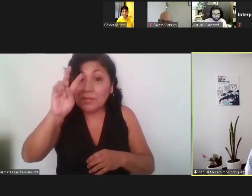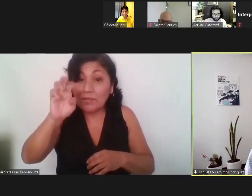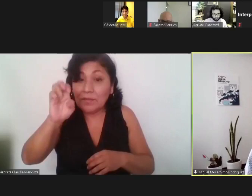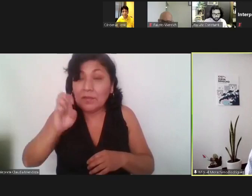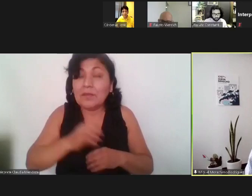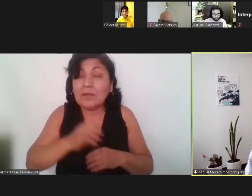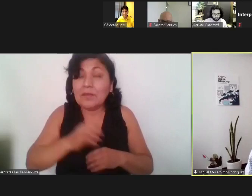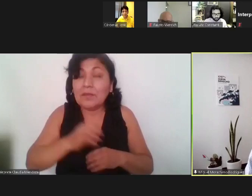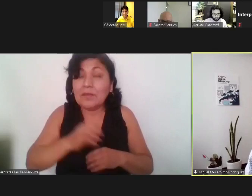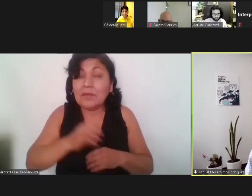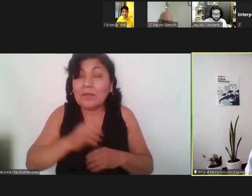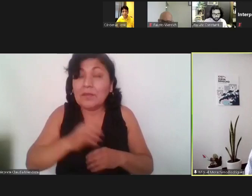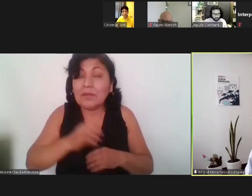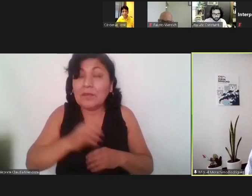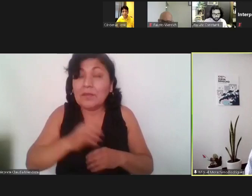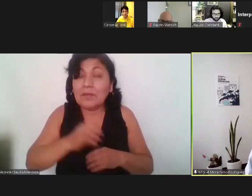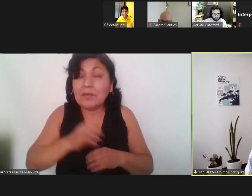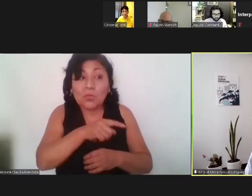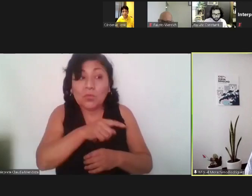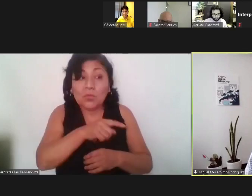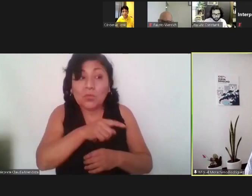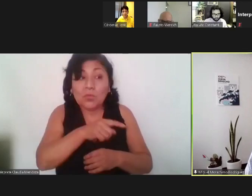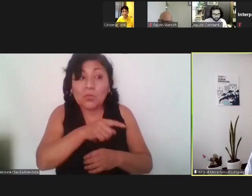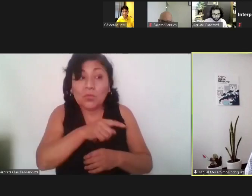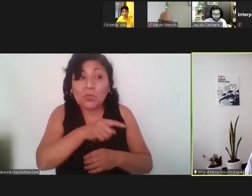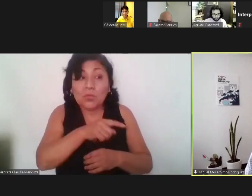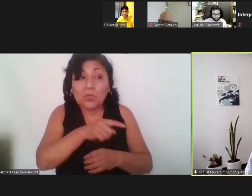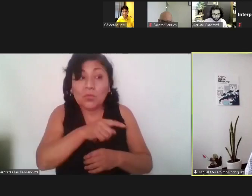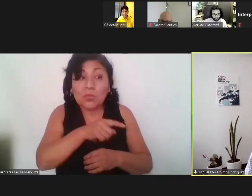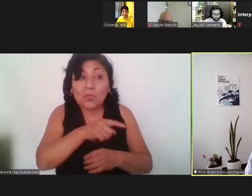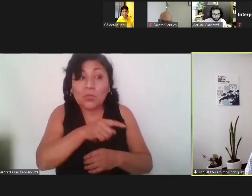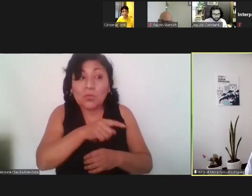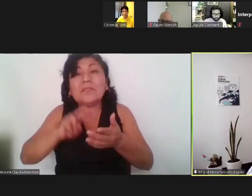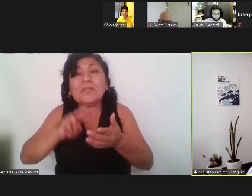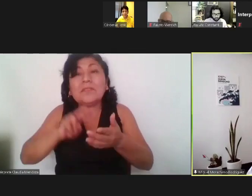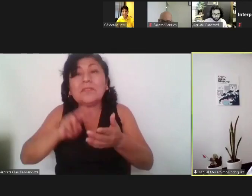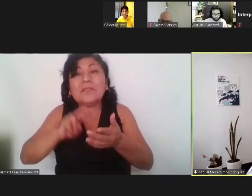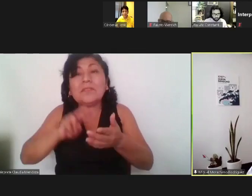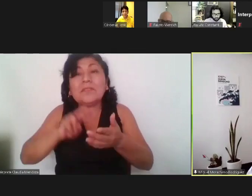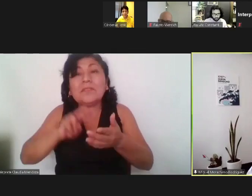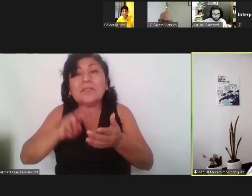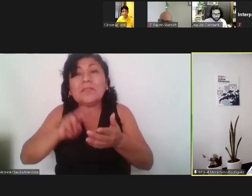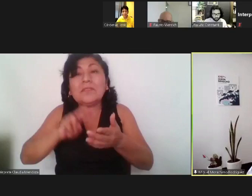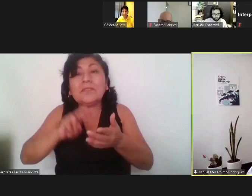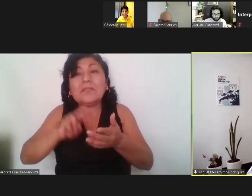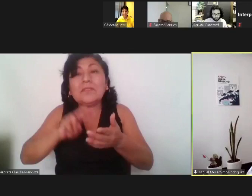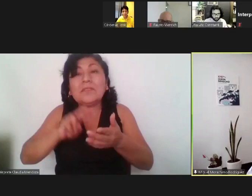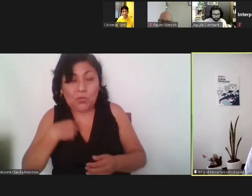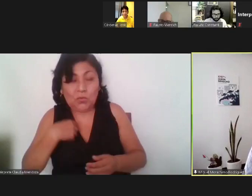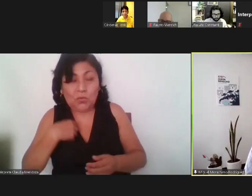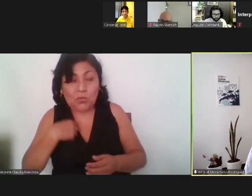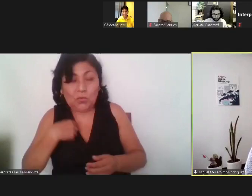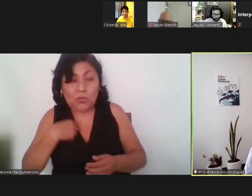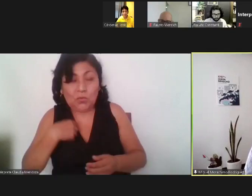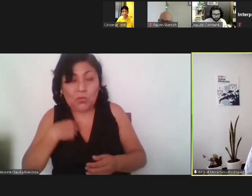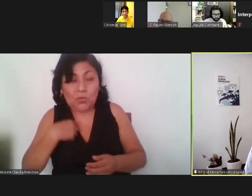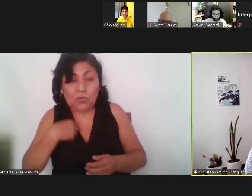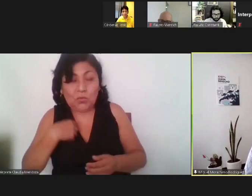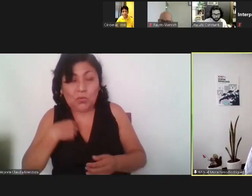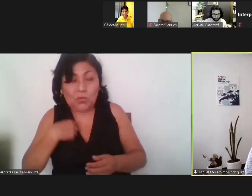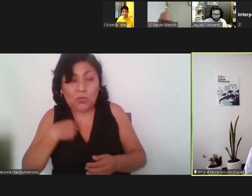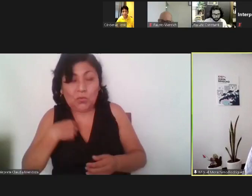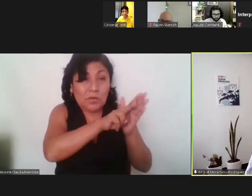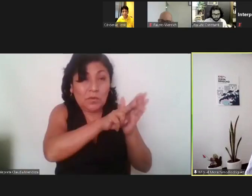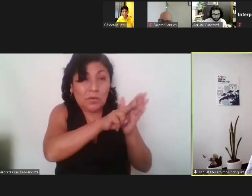términos de la licencia. Esos términos de licencia, por ejemplo, podrían permitir que si yo compro la película pueda reproducirla para fines no comerciales,